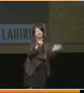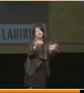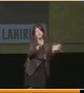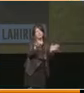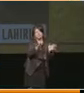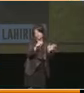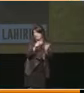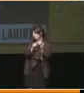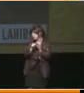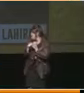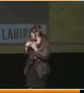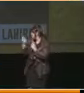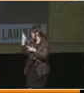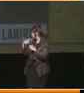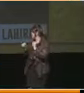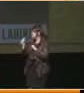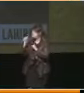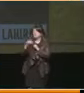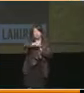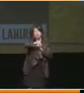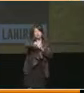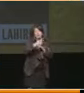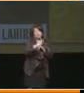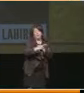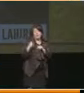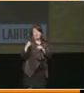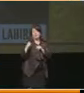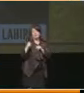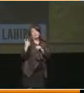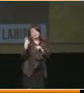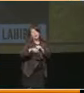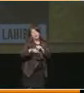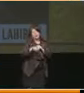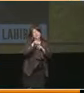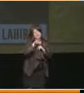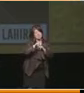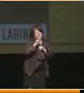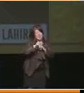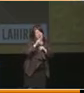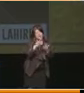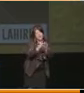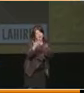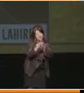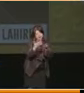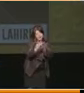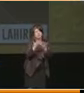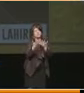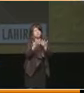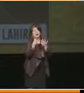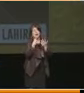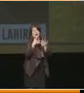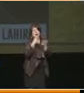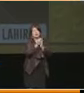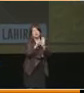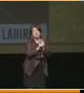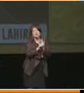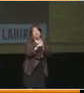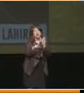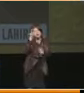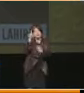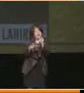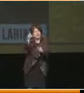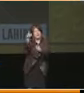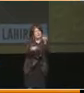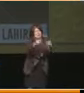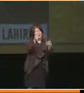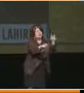un'antologia di 40 racconti di scrittori italiani di cui verrà a parlare quindi come dire gli italiani visti da chi appunto da chi li